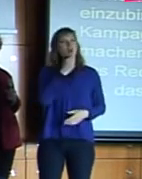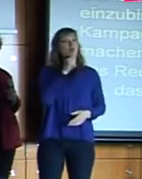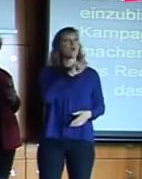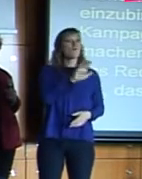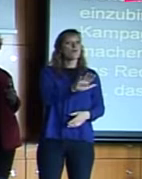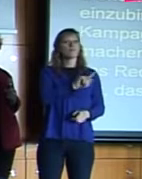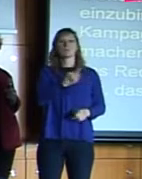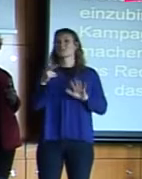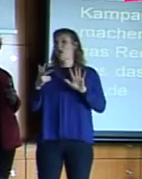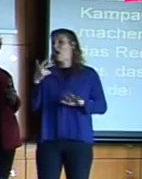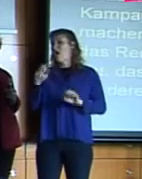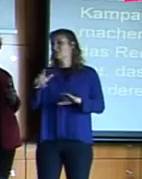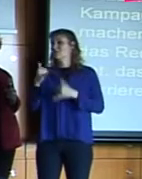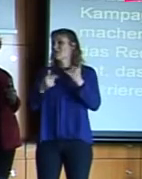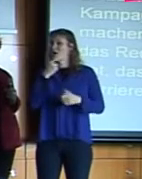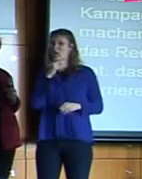5 und 18 Jahren alt.